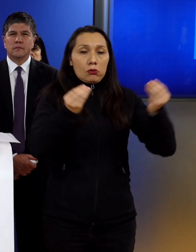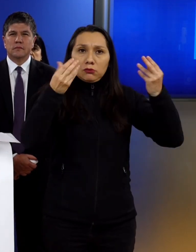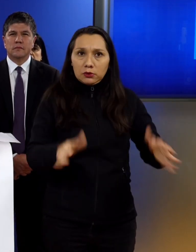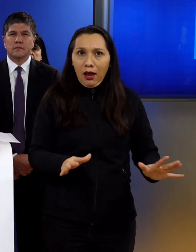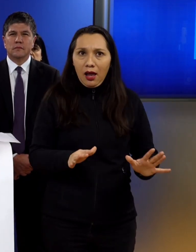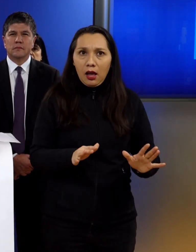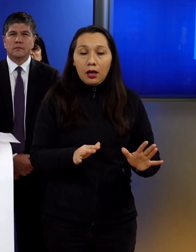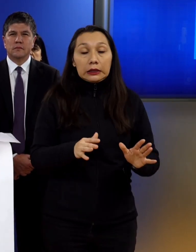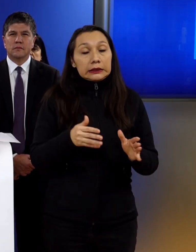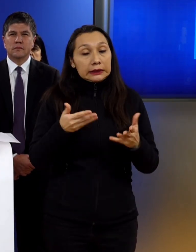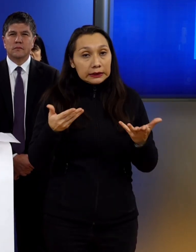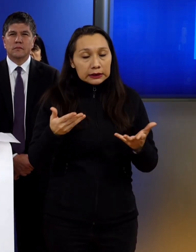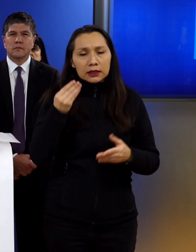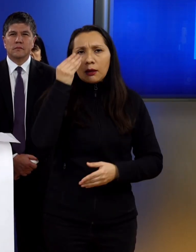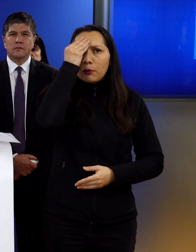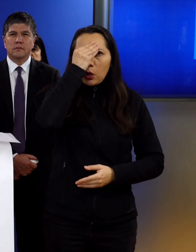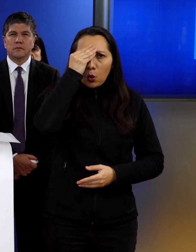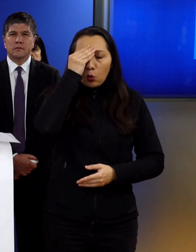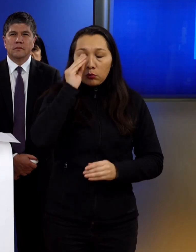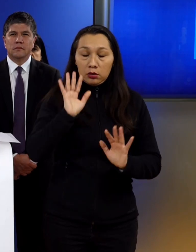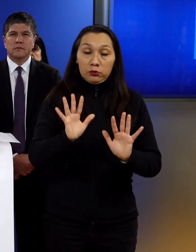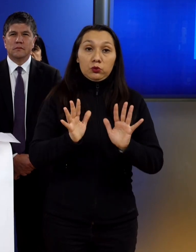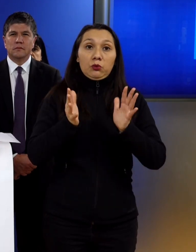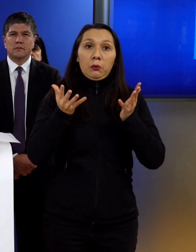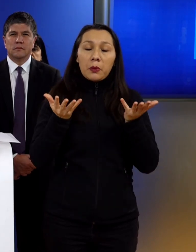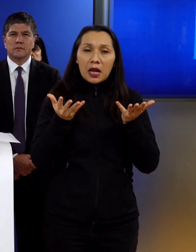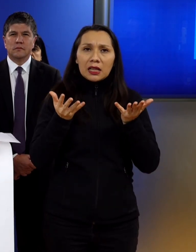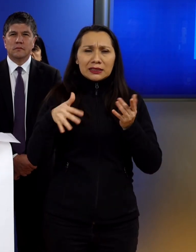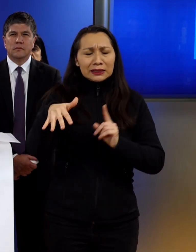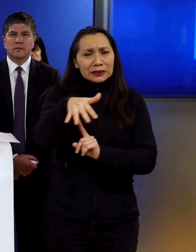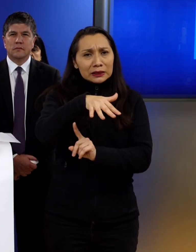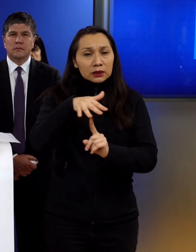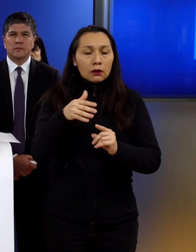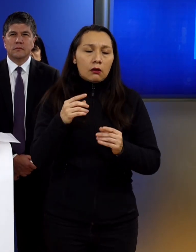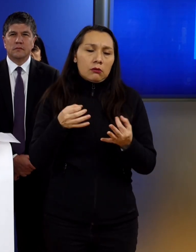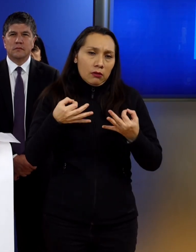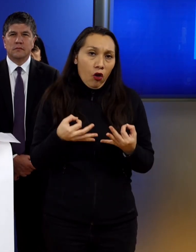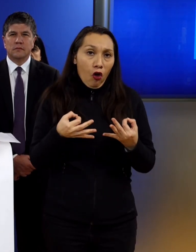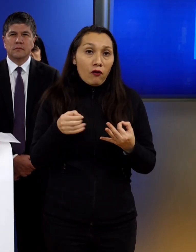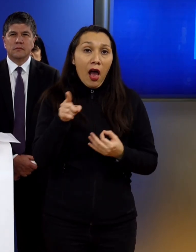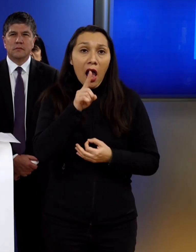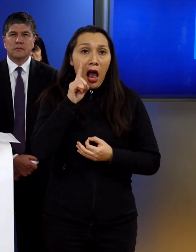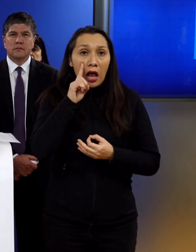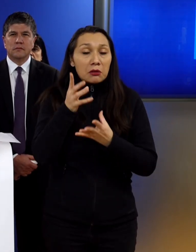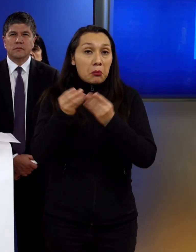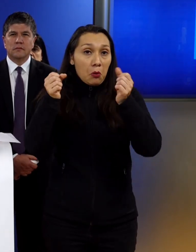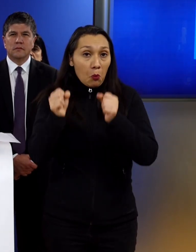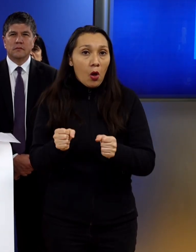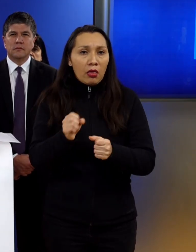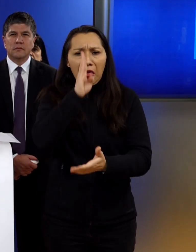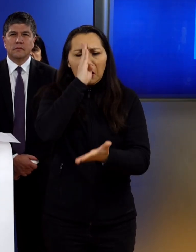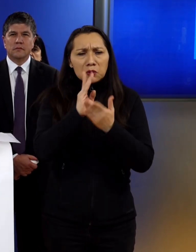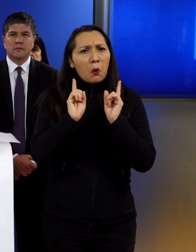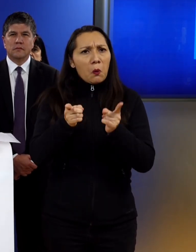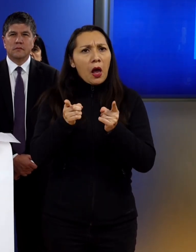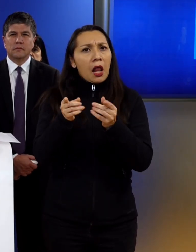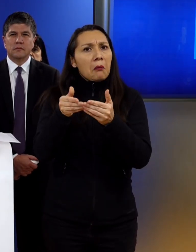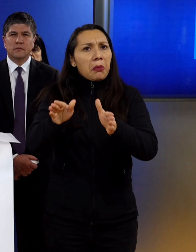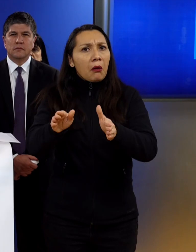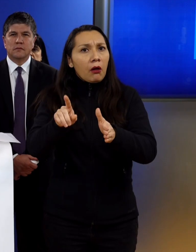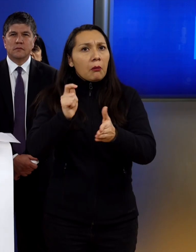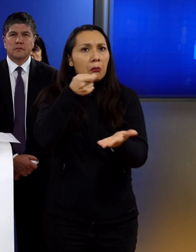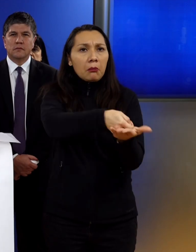ya. Entonces nos preocupa y nos sorprende que en un caso en que tan evidentemente iba a pasar esto, se tome una decisión de este tipo.